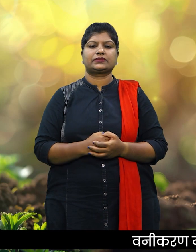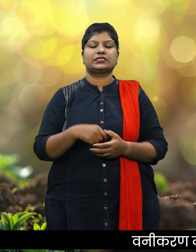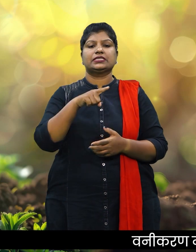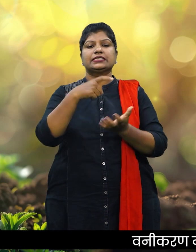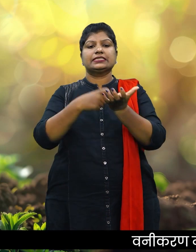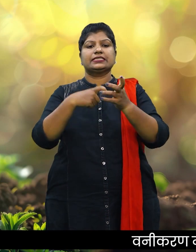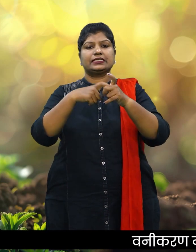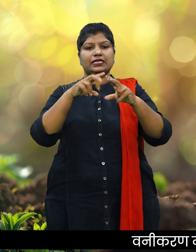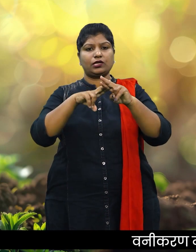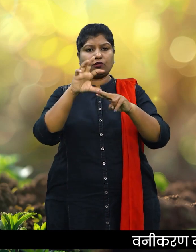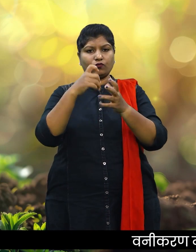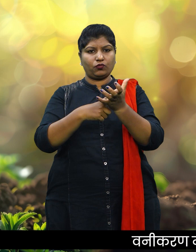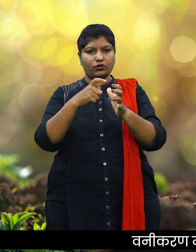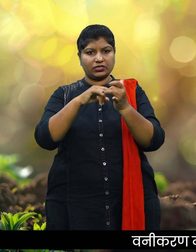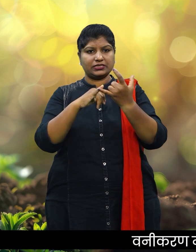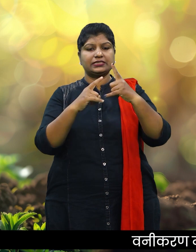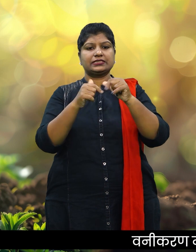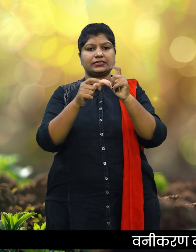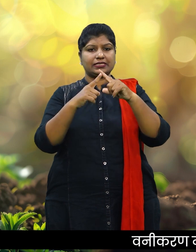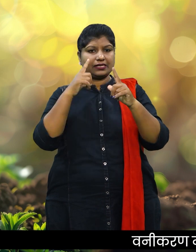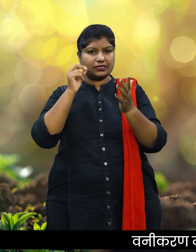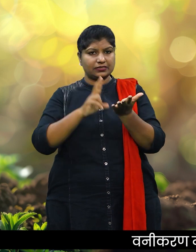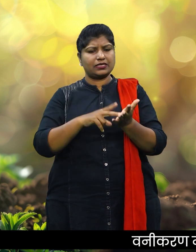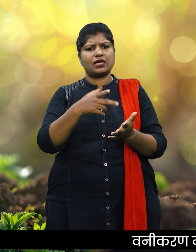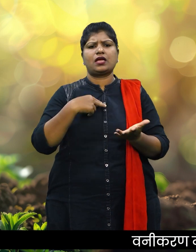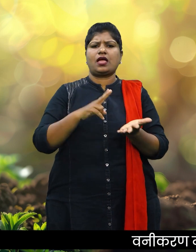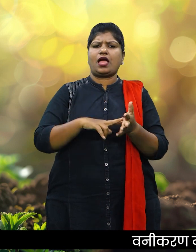वनीकरण नैसर्गिकरित्या देखील होऊ शकते.